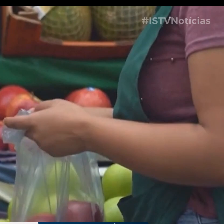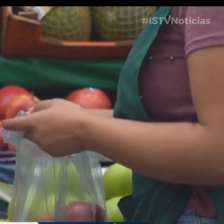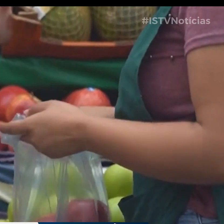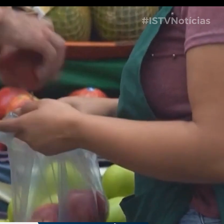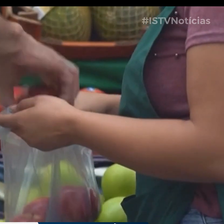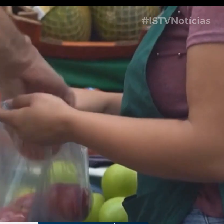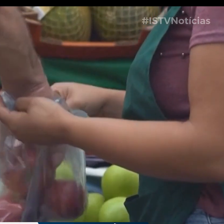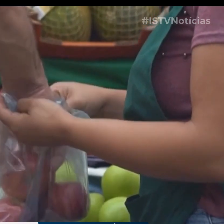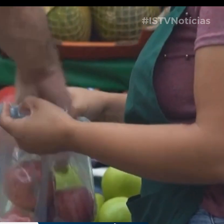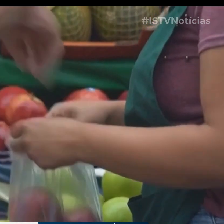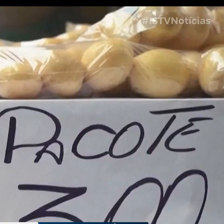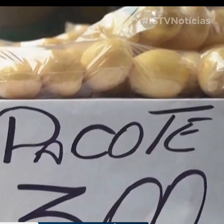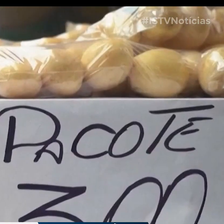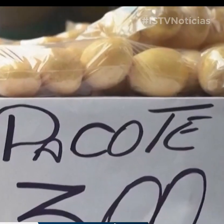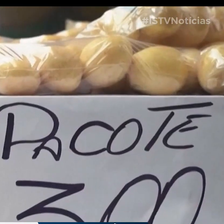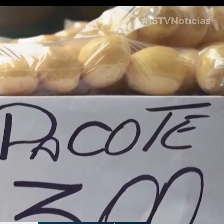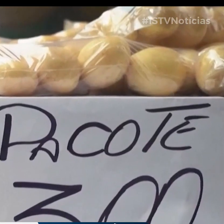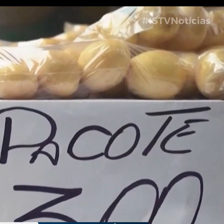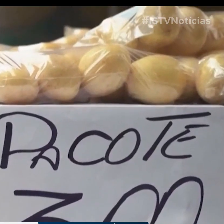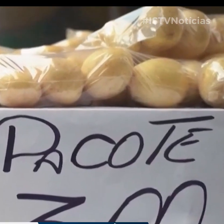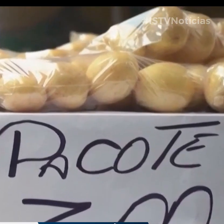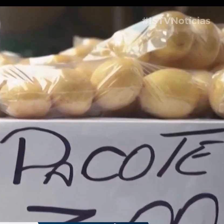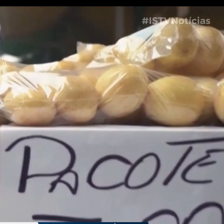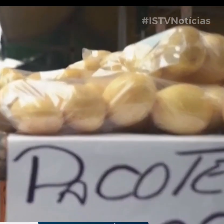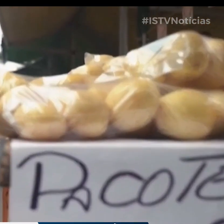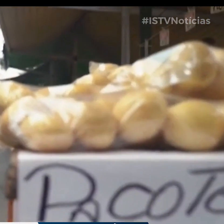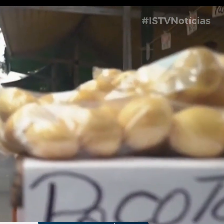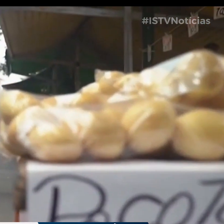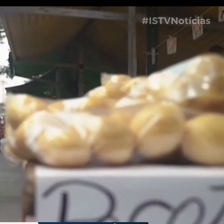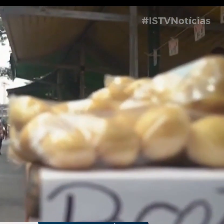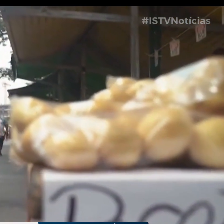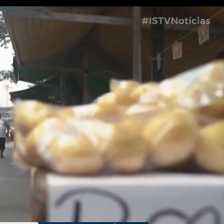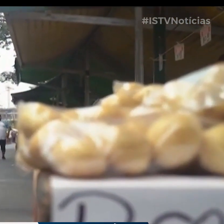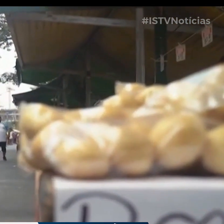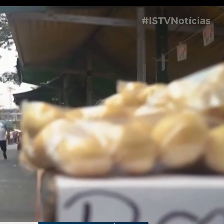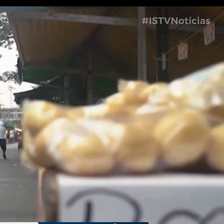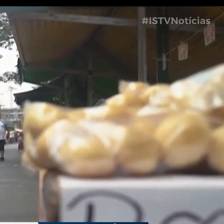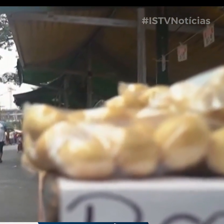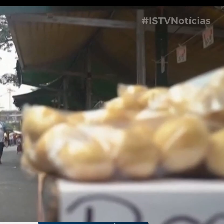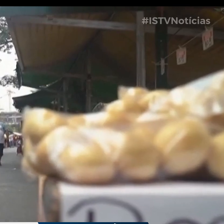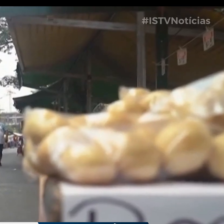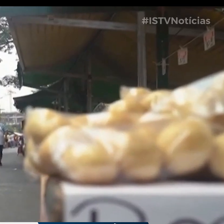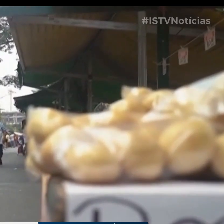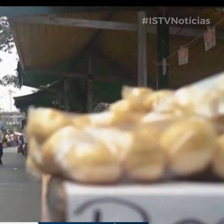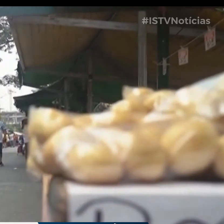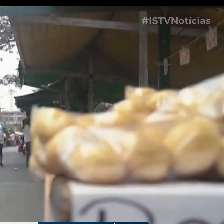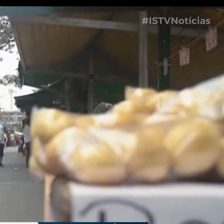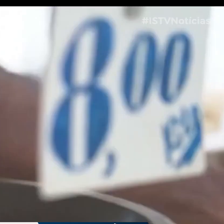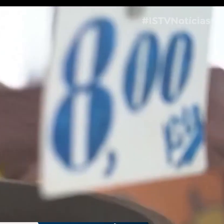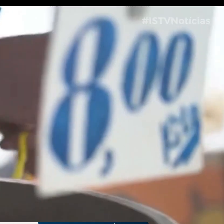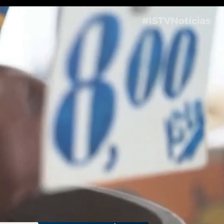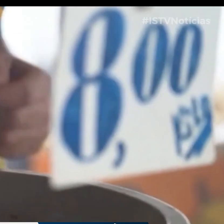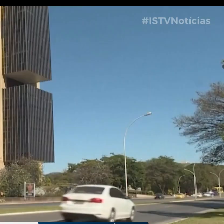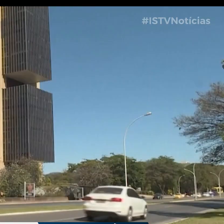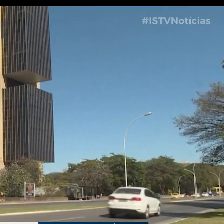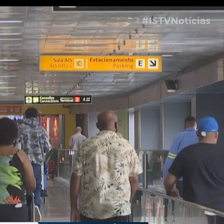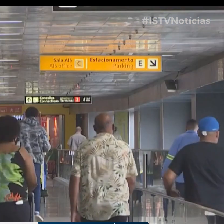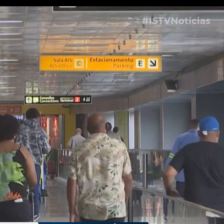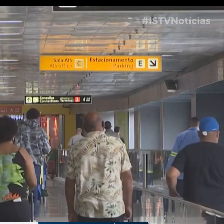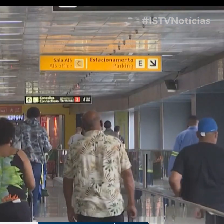3,94% foi a primeira vez desde 2020 que o acumulado em um ano fica abaixo de quatro por cento a redução